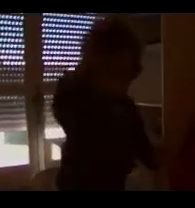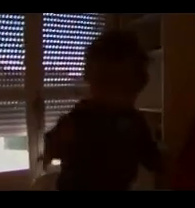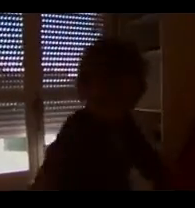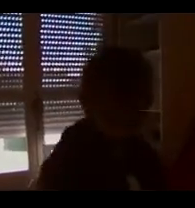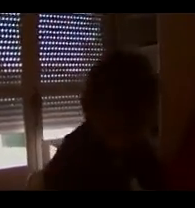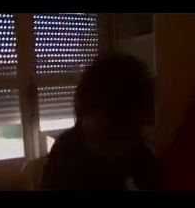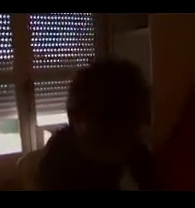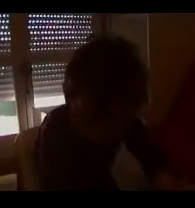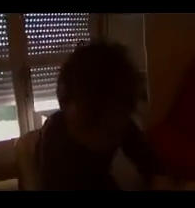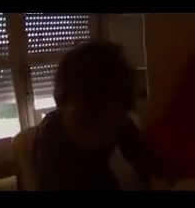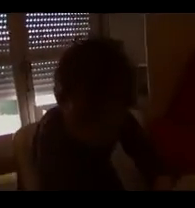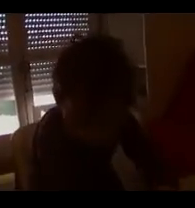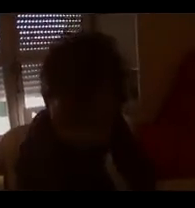¡Daddy en inglés, en americano!